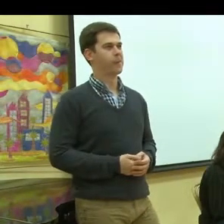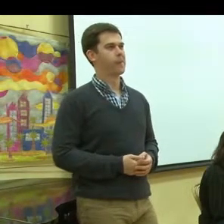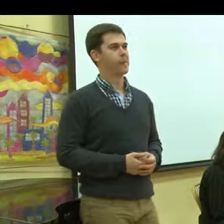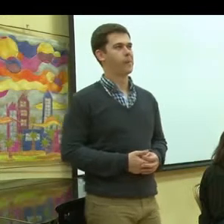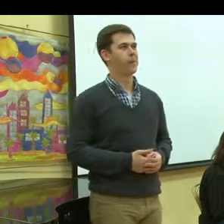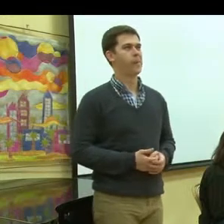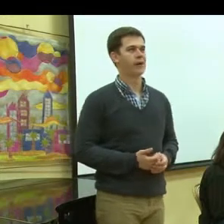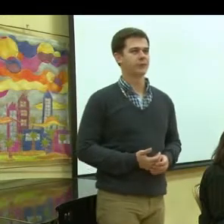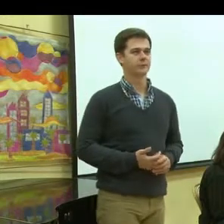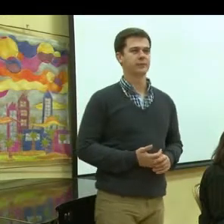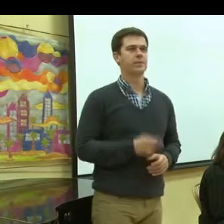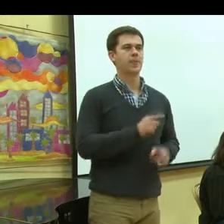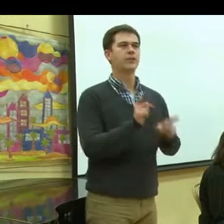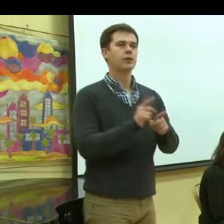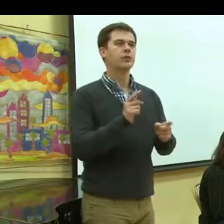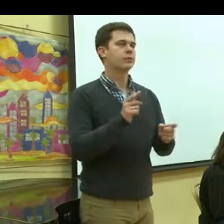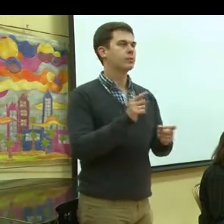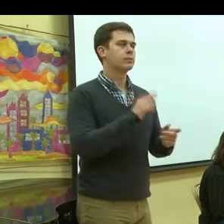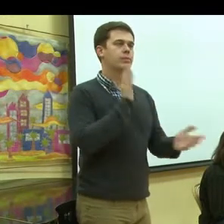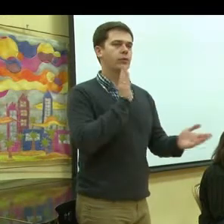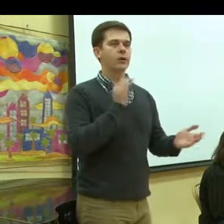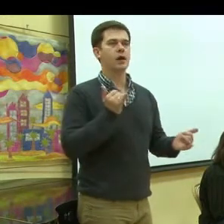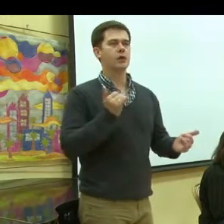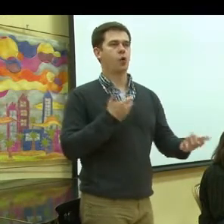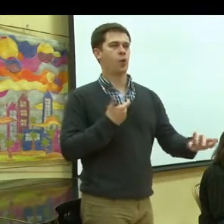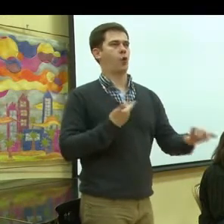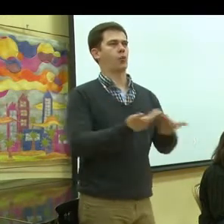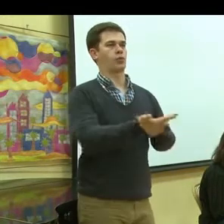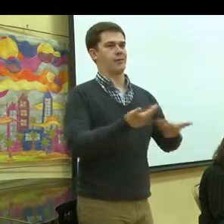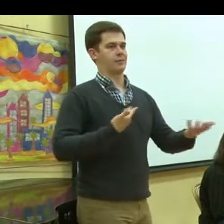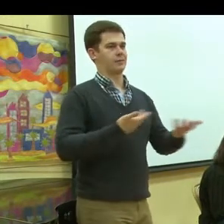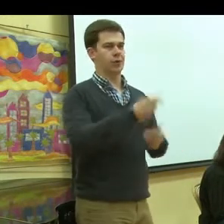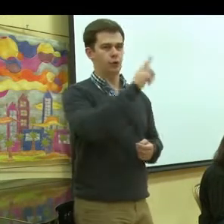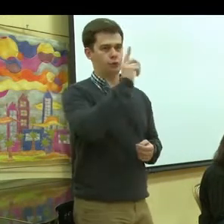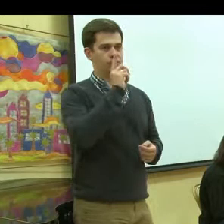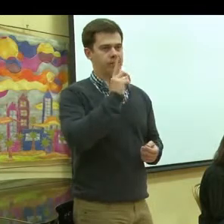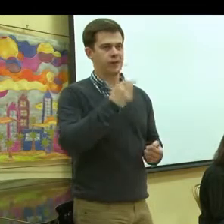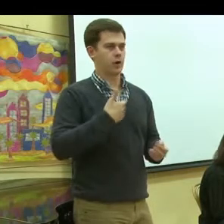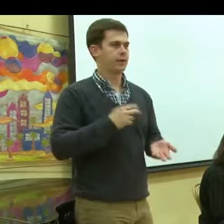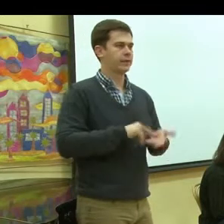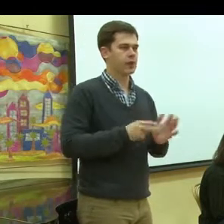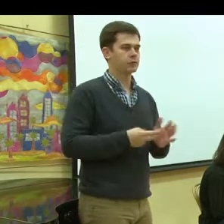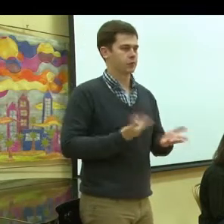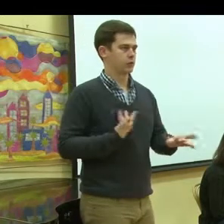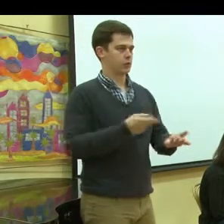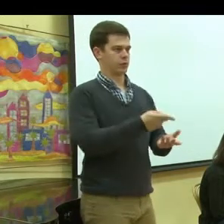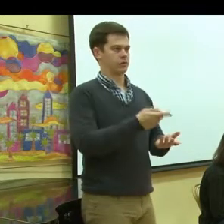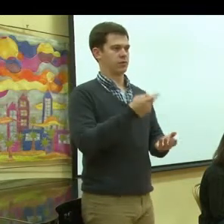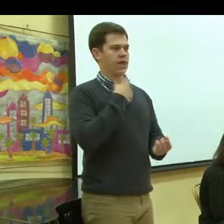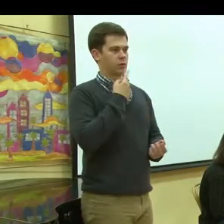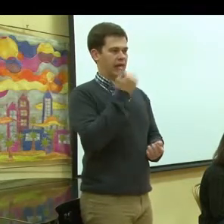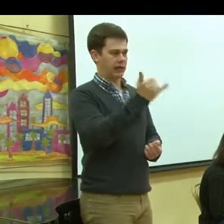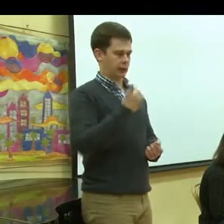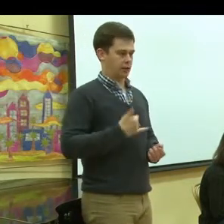de comunicarse con la gente. Jest to też jakby sposób komunikacji z ludźmi, z otoczeniem, właśnie poprzez